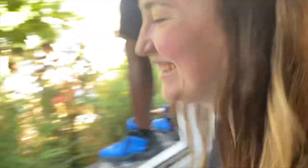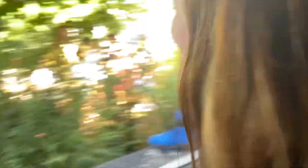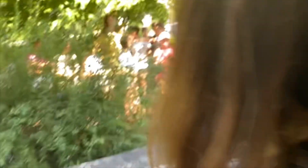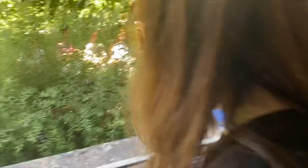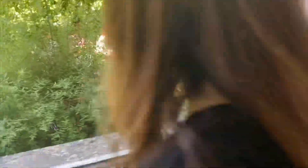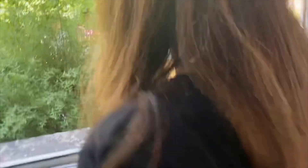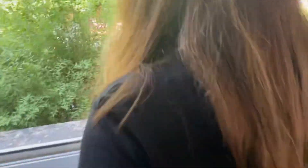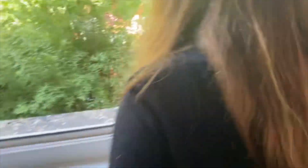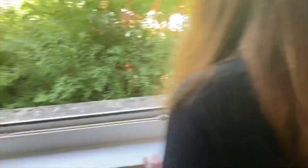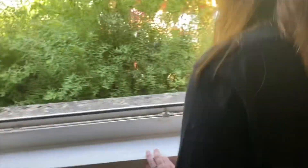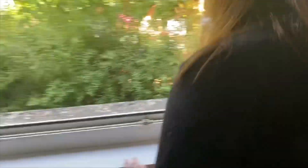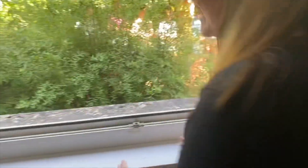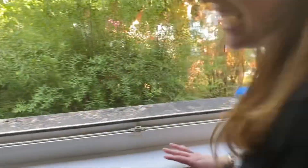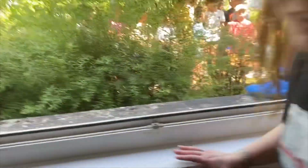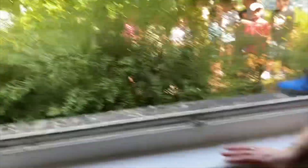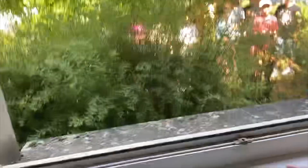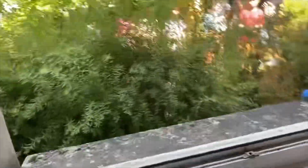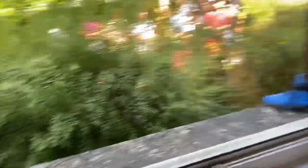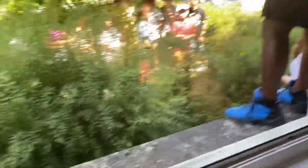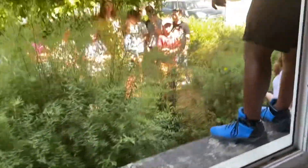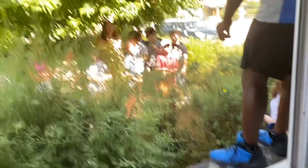Même qu'elle essaye, moi, j'en vois pas. Ah non, mais je peux pas.